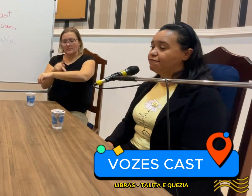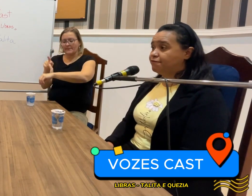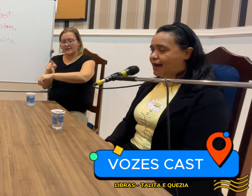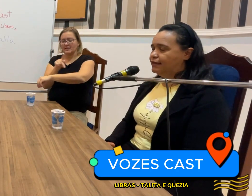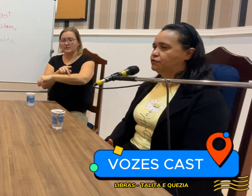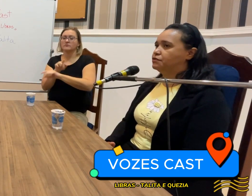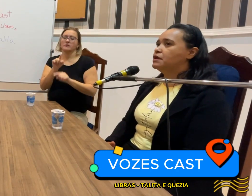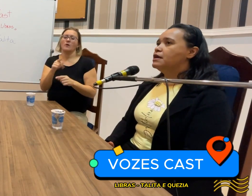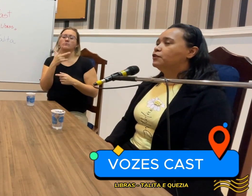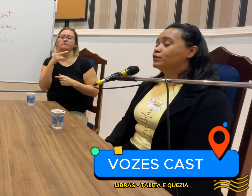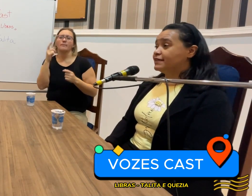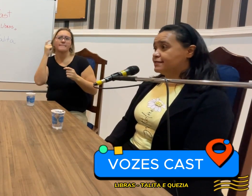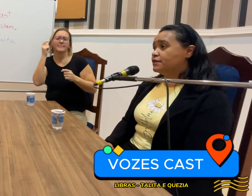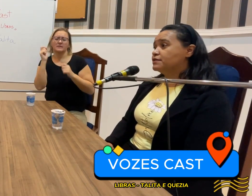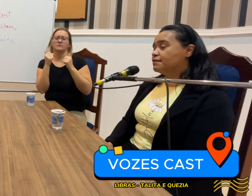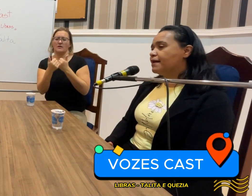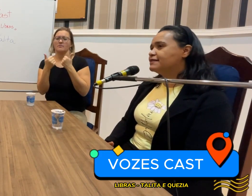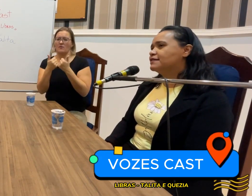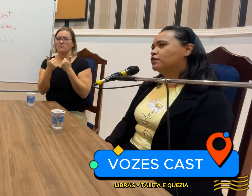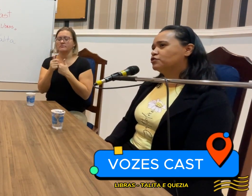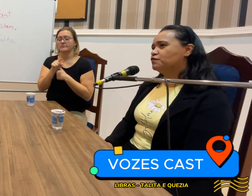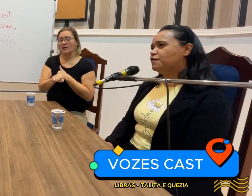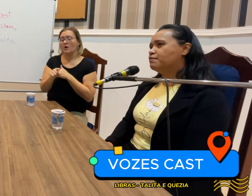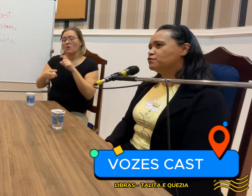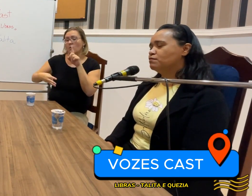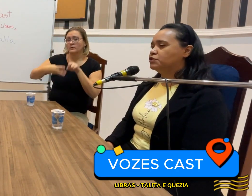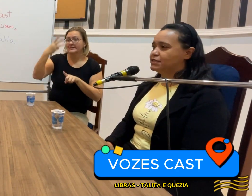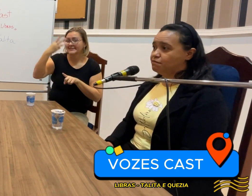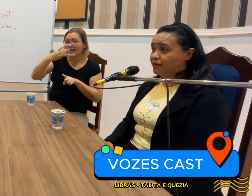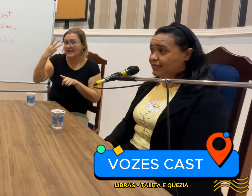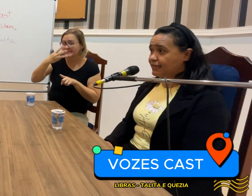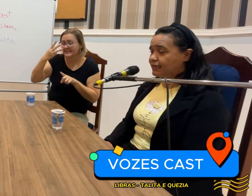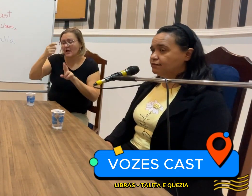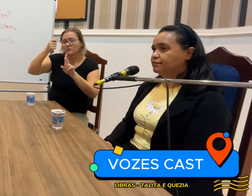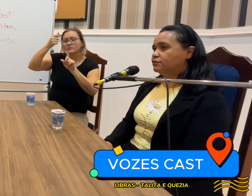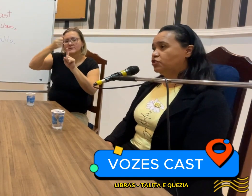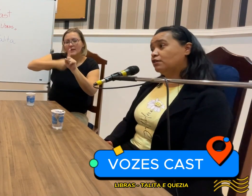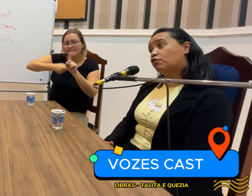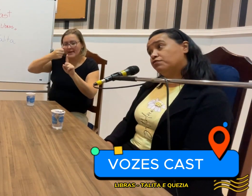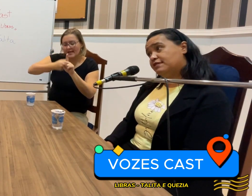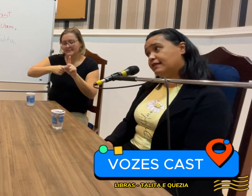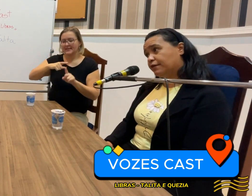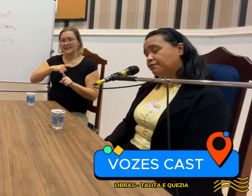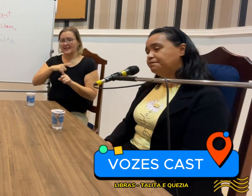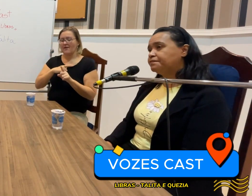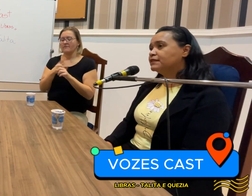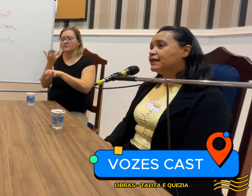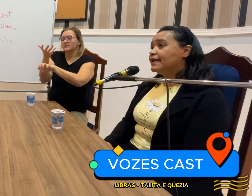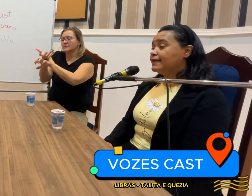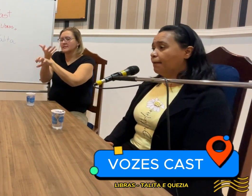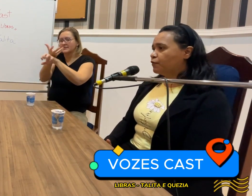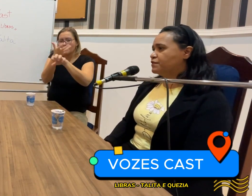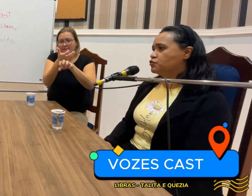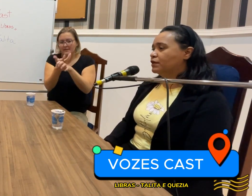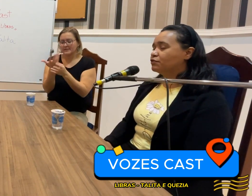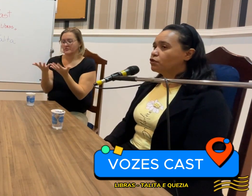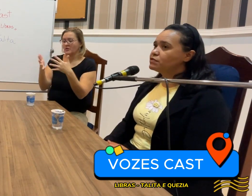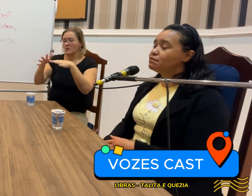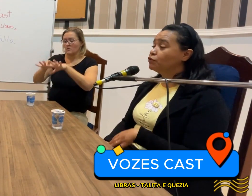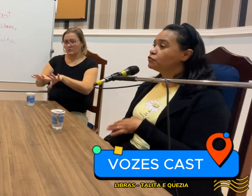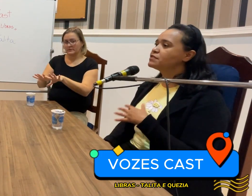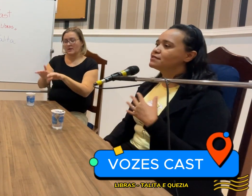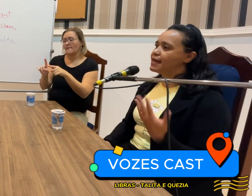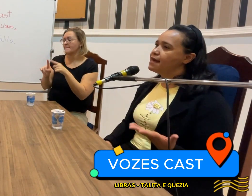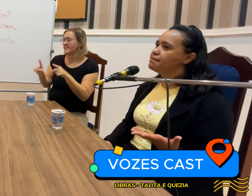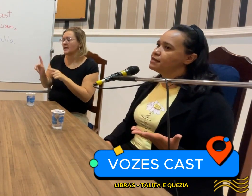acho que é válido. No terceiro semestre, nós tivemos uma disciplina de inclusão, e a professora